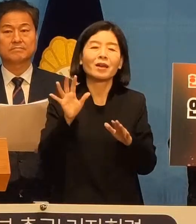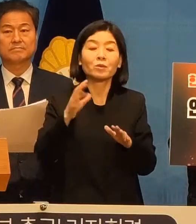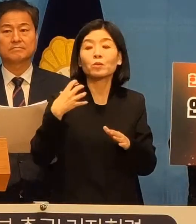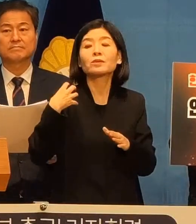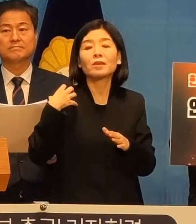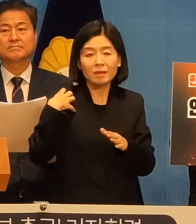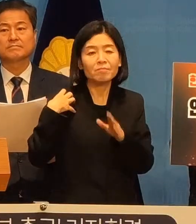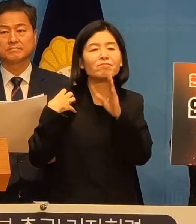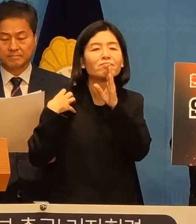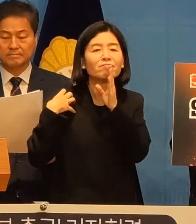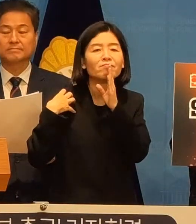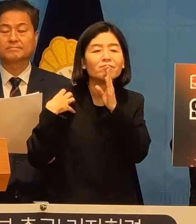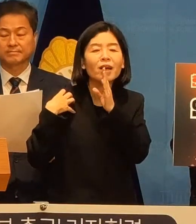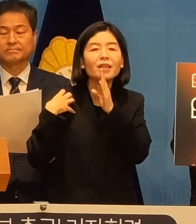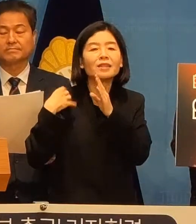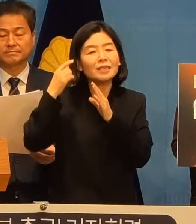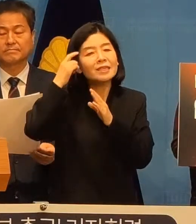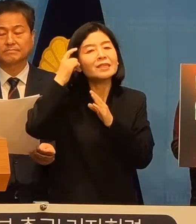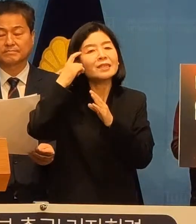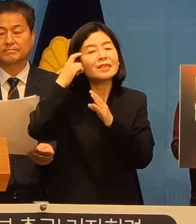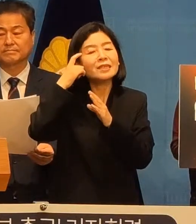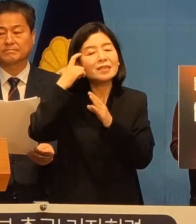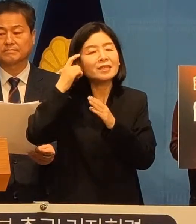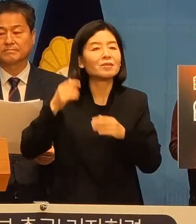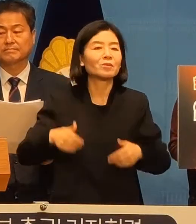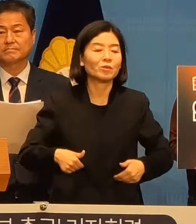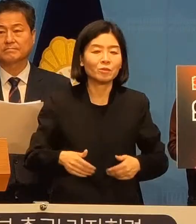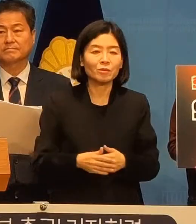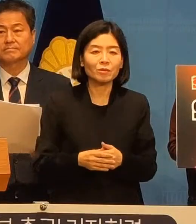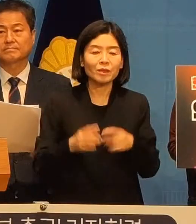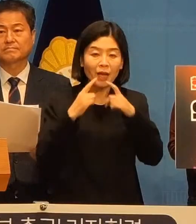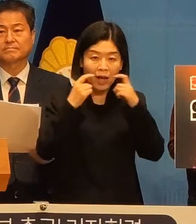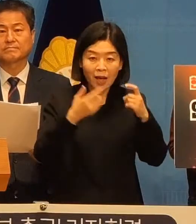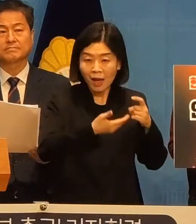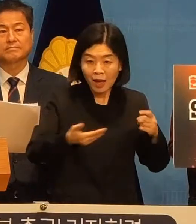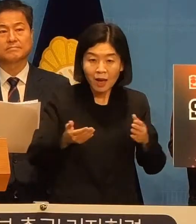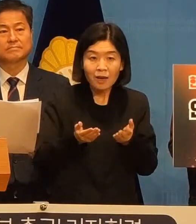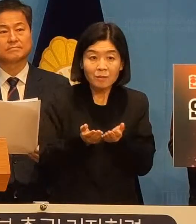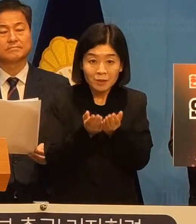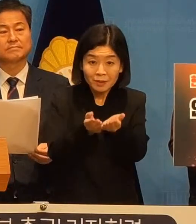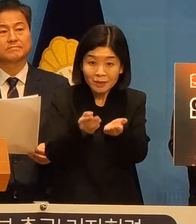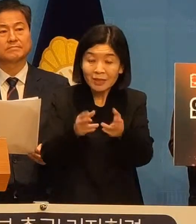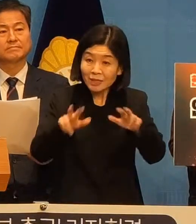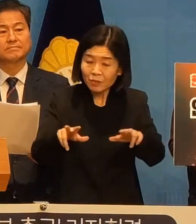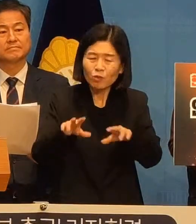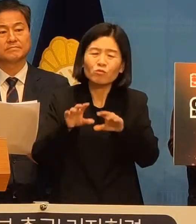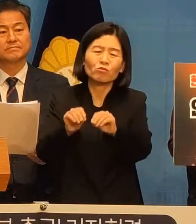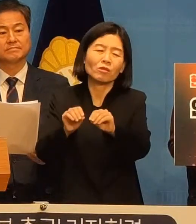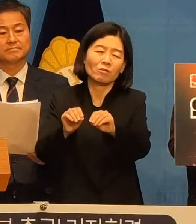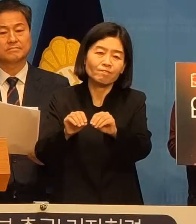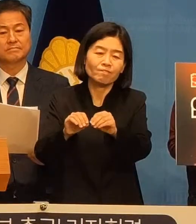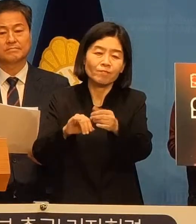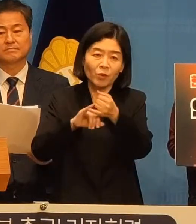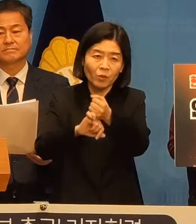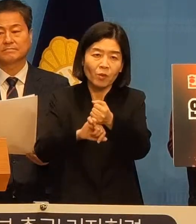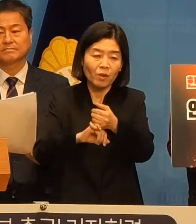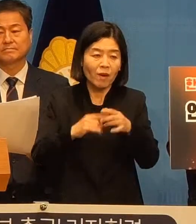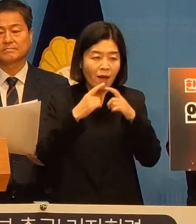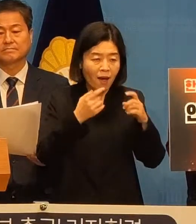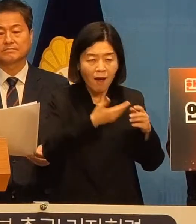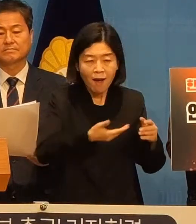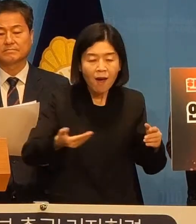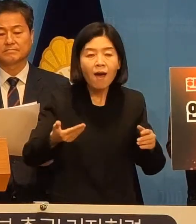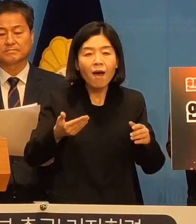인식하는 행정으로 바뀌어야 합니다. 한강버스는 지금이라도 중단하고 시민 안전과 한강의 공공 기준으로